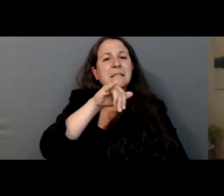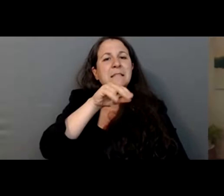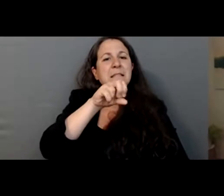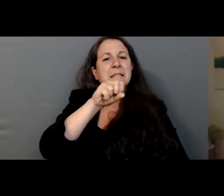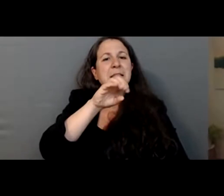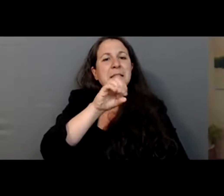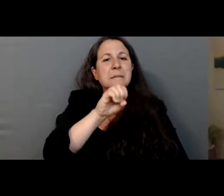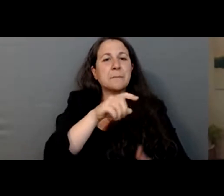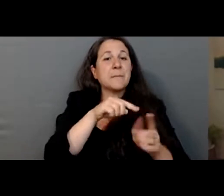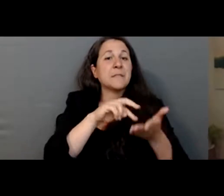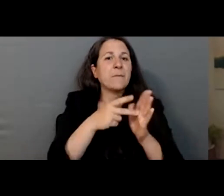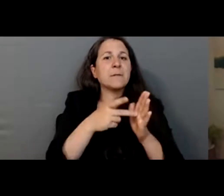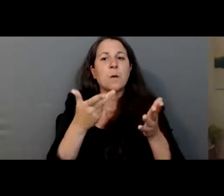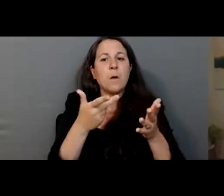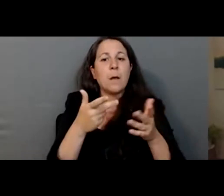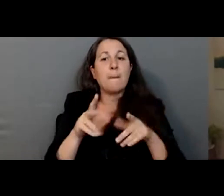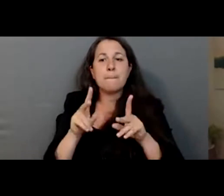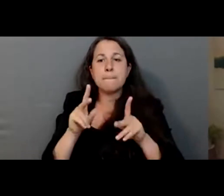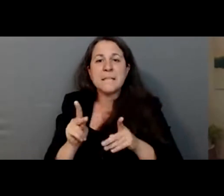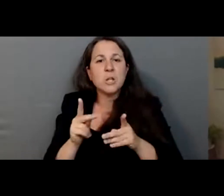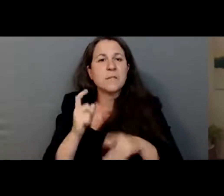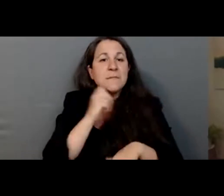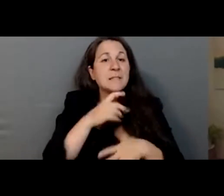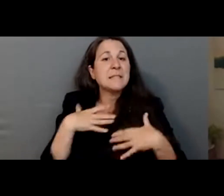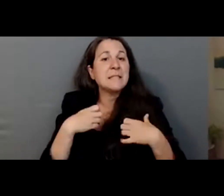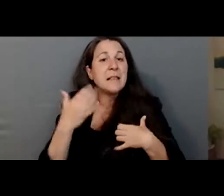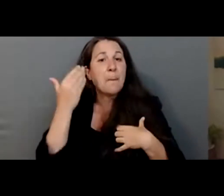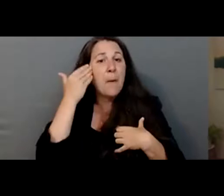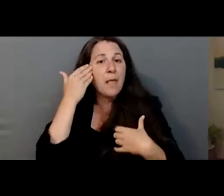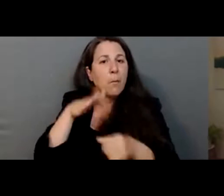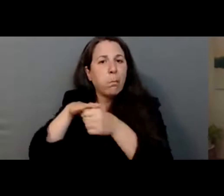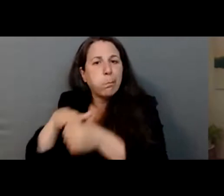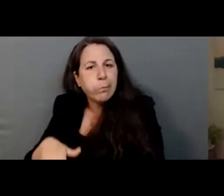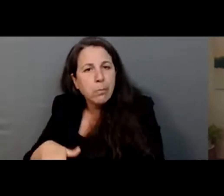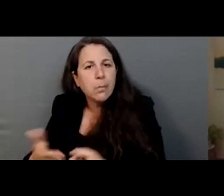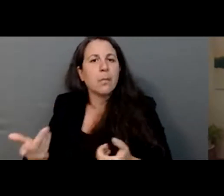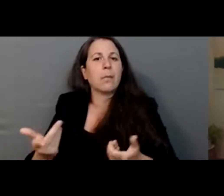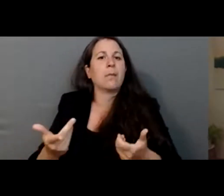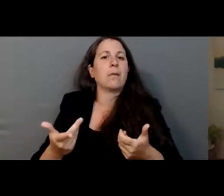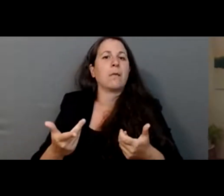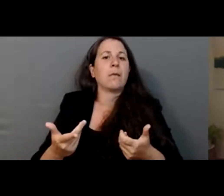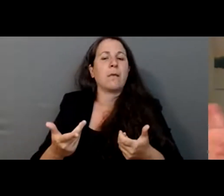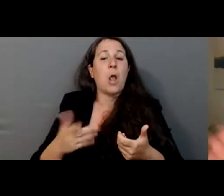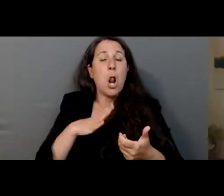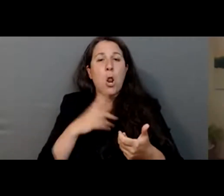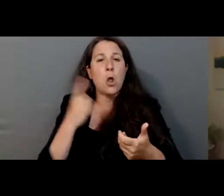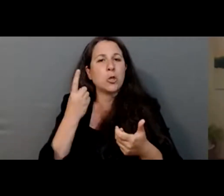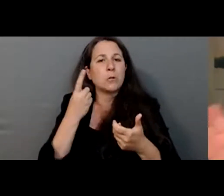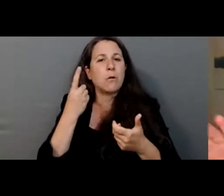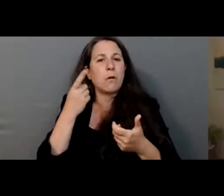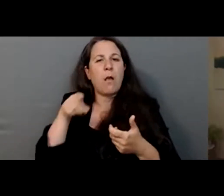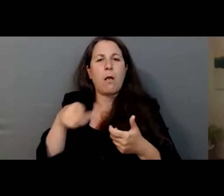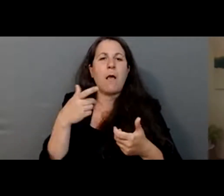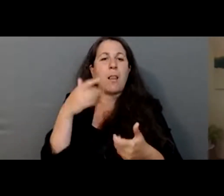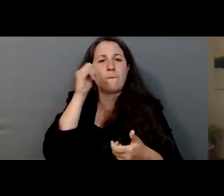personnes qui vivent des difficultés, des problèmes de santé mentale. Pensons aux fusillades. À chaque fois qu'il y a une fusillade, c'est toujours « Ah, cette personne-là est